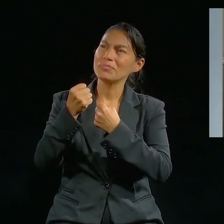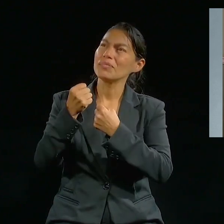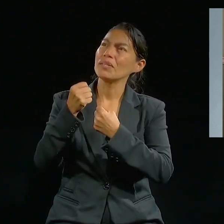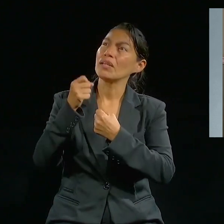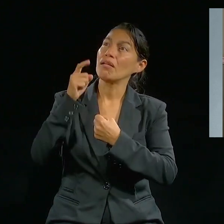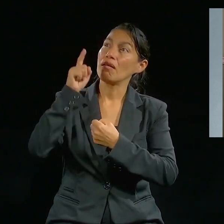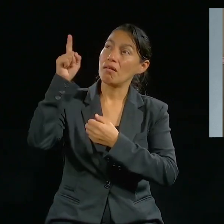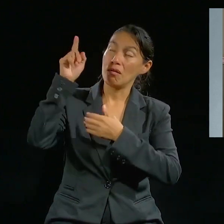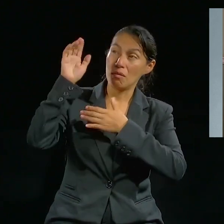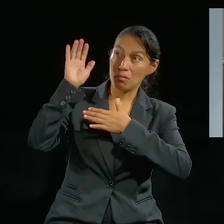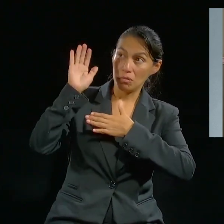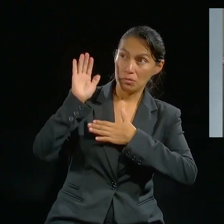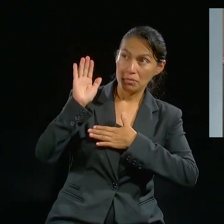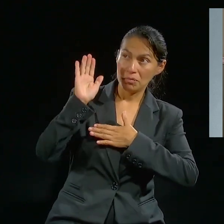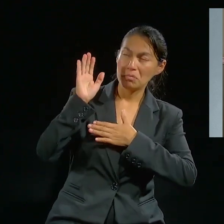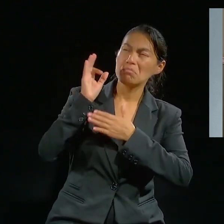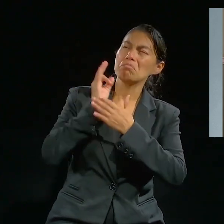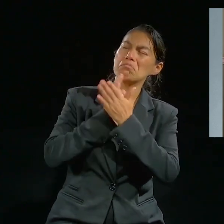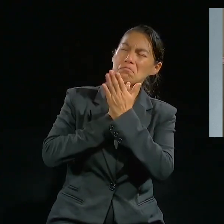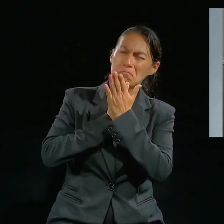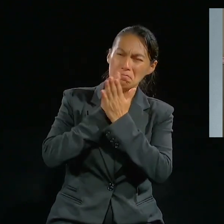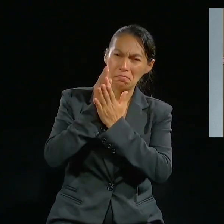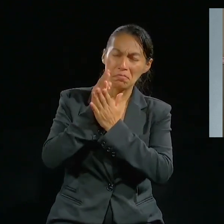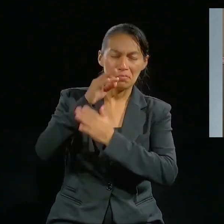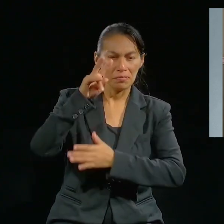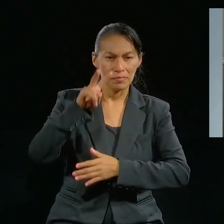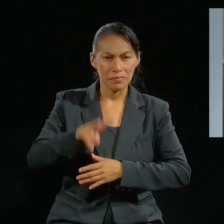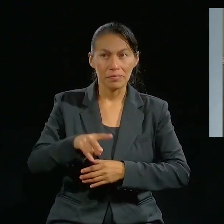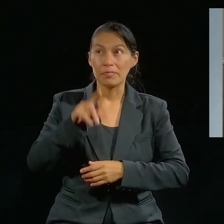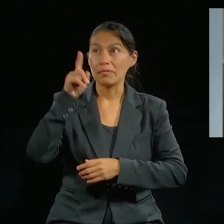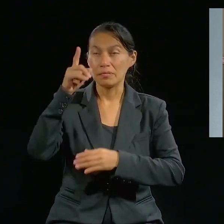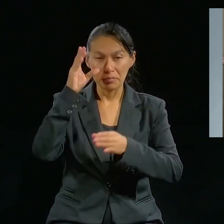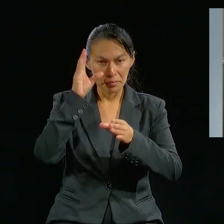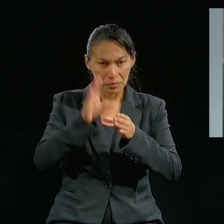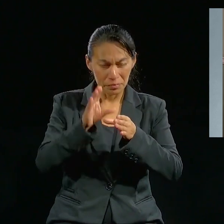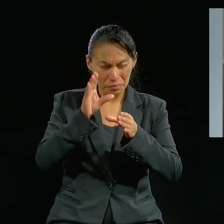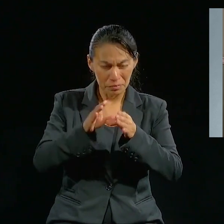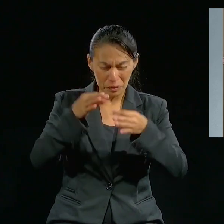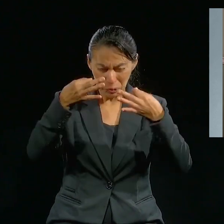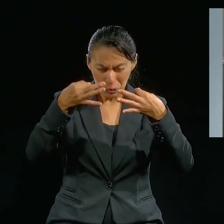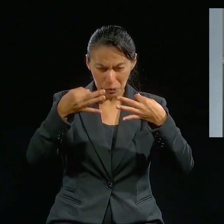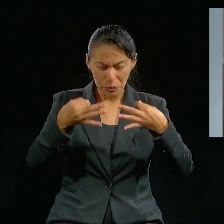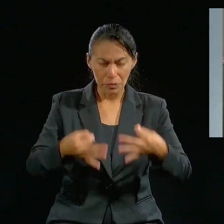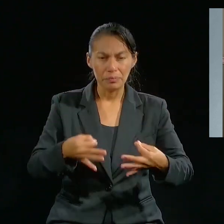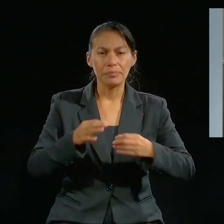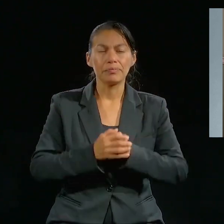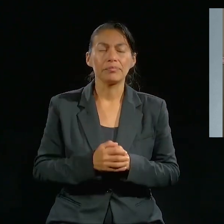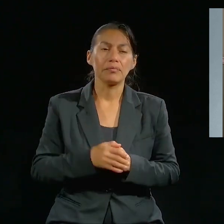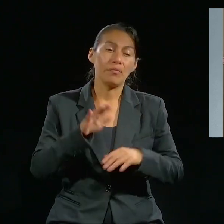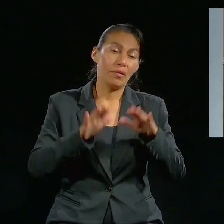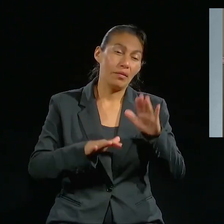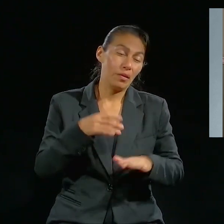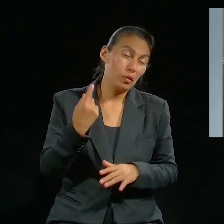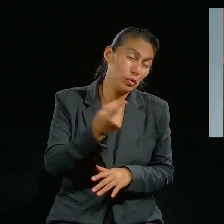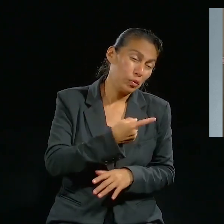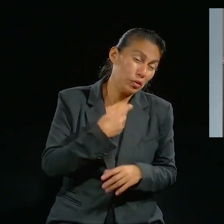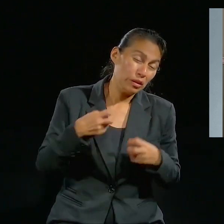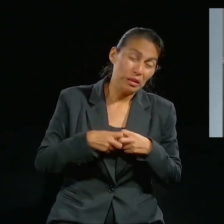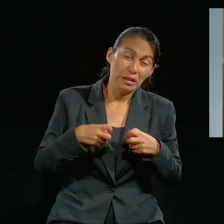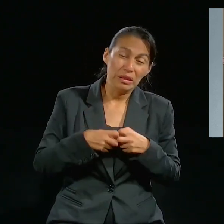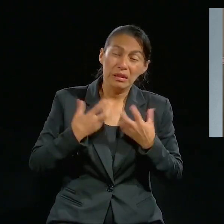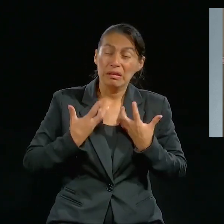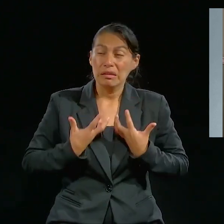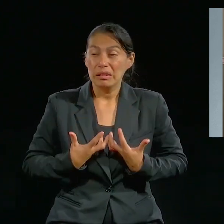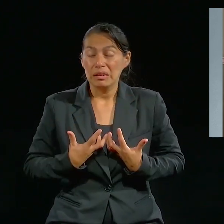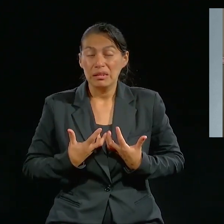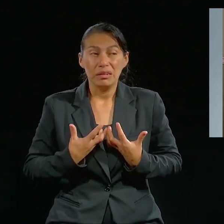seguros de que sus promesas son fieles y verdaderas. Y cuando nos sentamos desesperados,